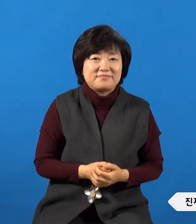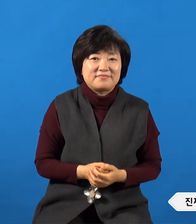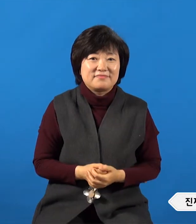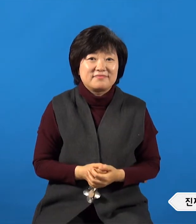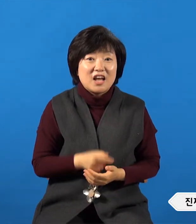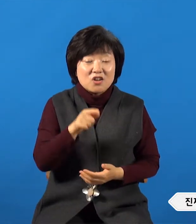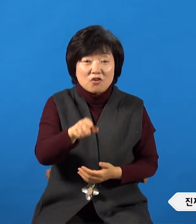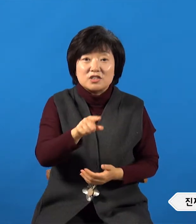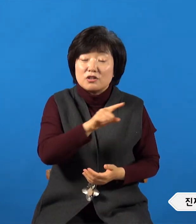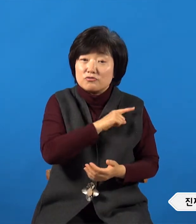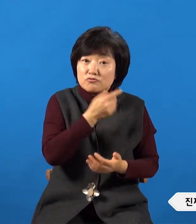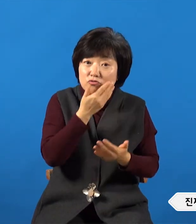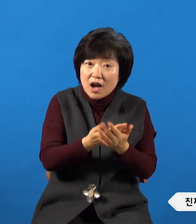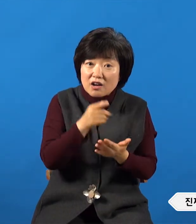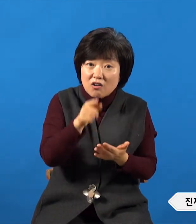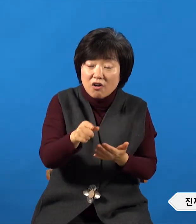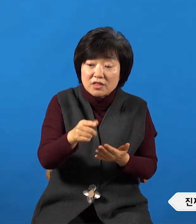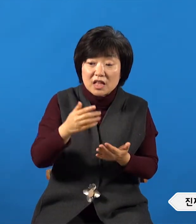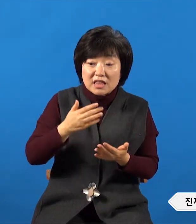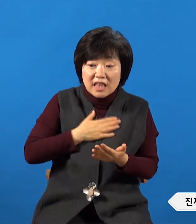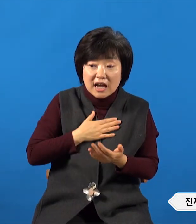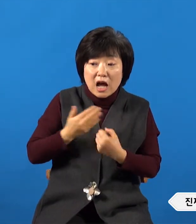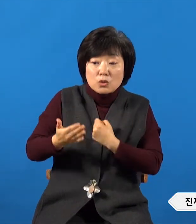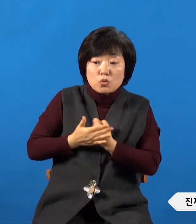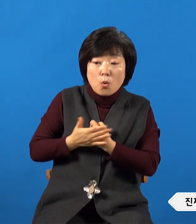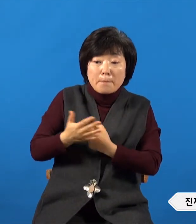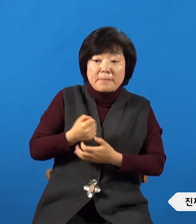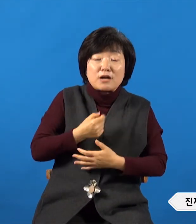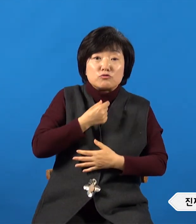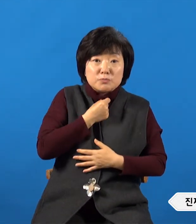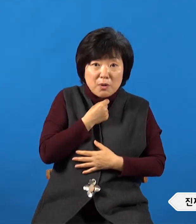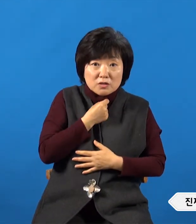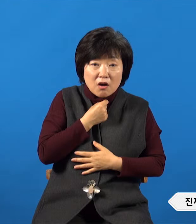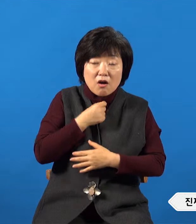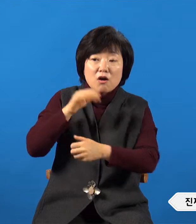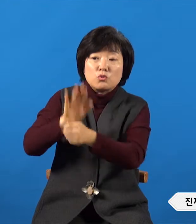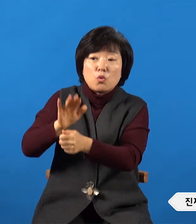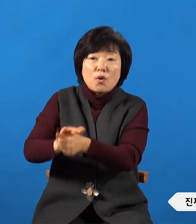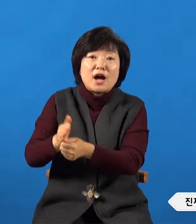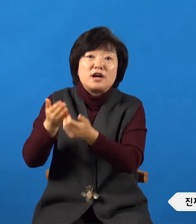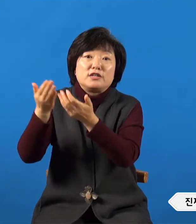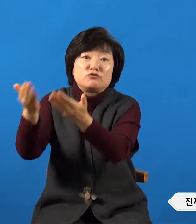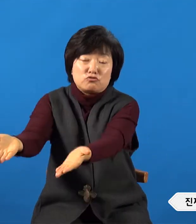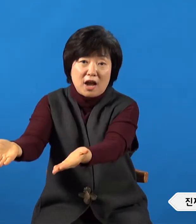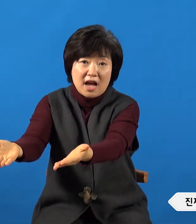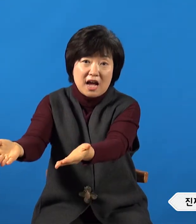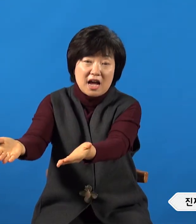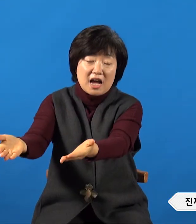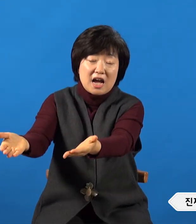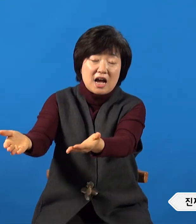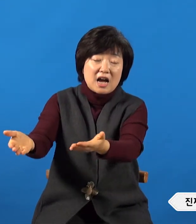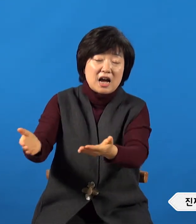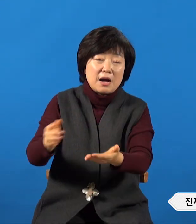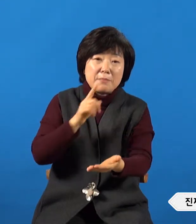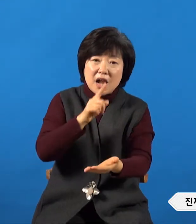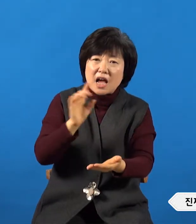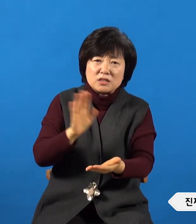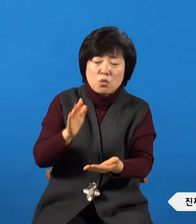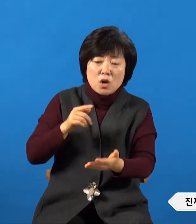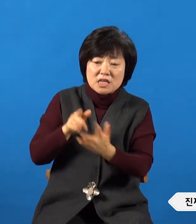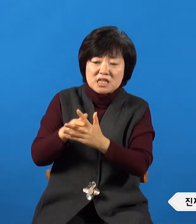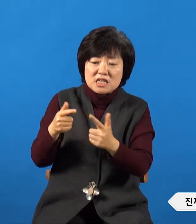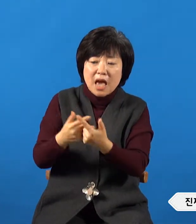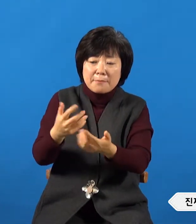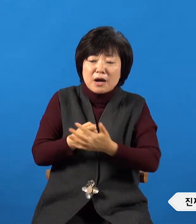이야기합니다. 그런데 여기서 중요한 것은 내가 그렇게 도움을 받기 위해 도와주란 말씀을 하고 계시지 않는 겁니다.